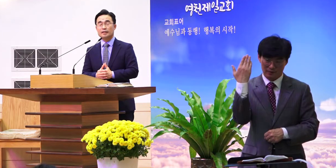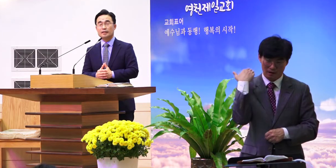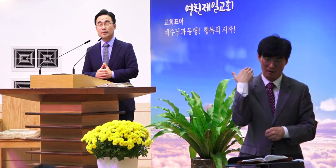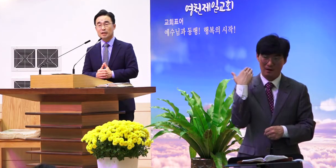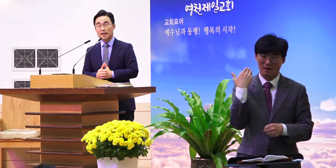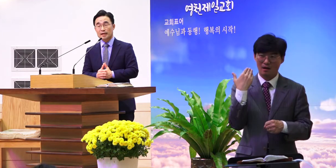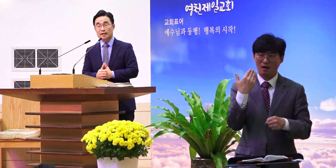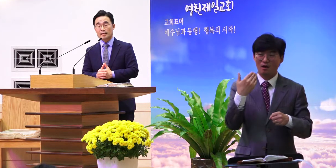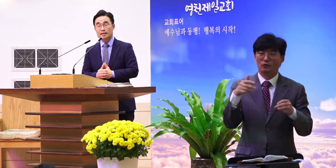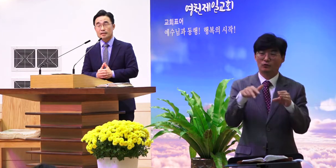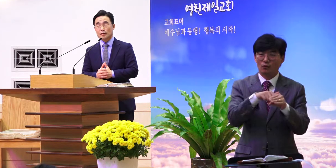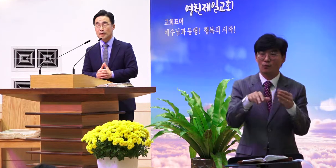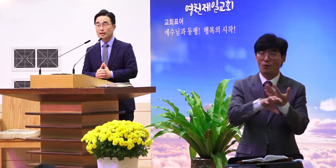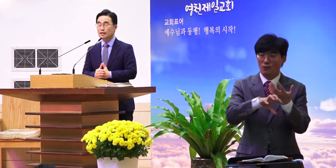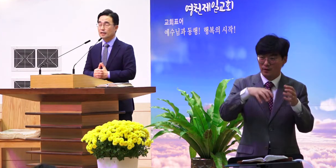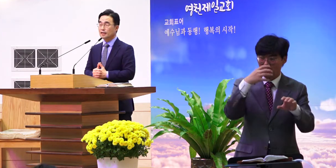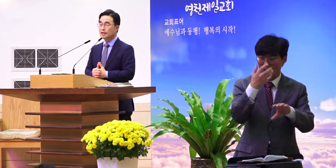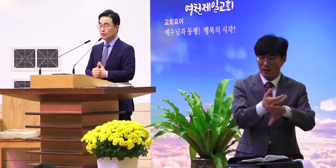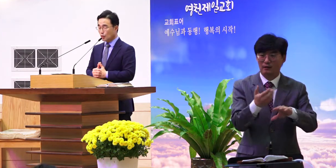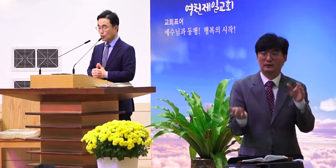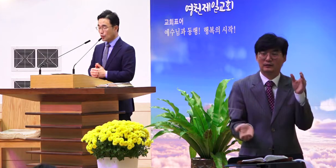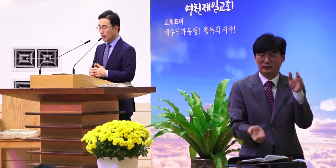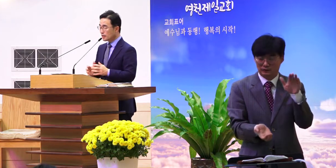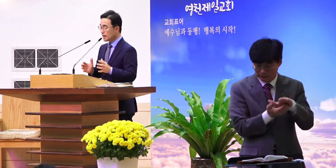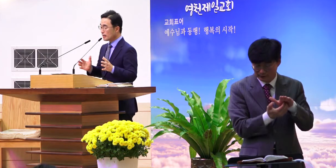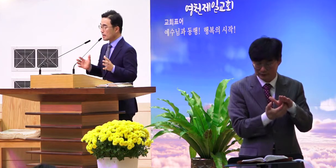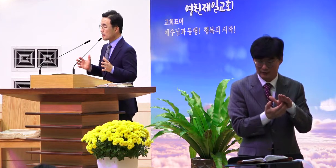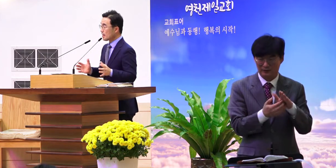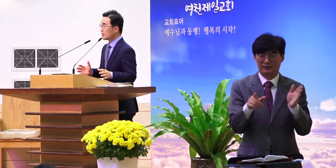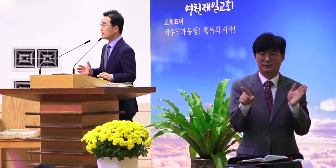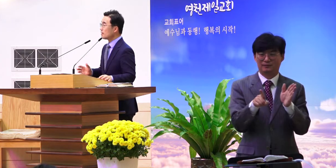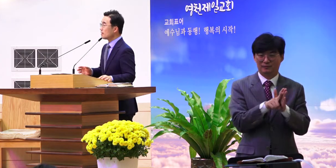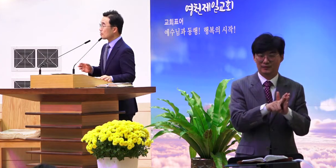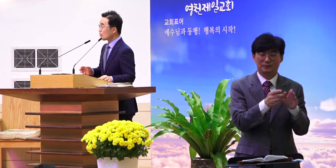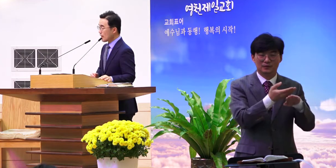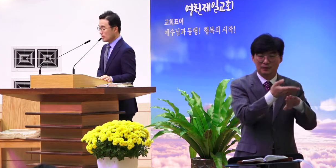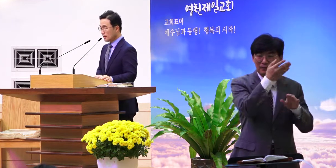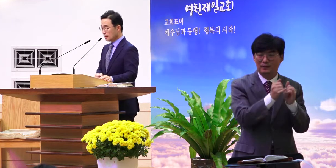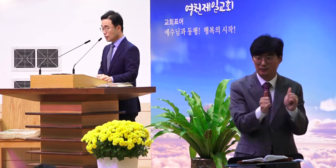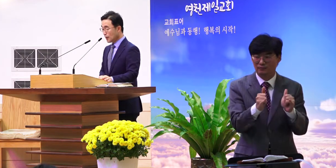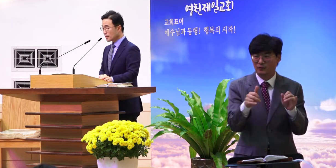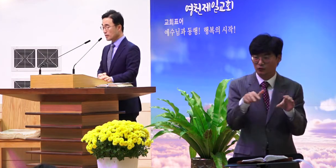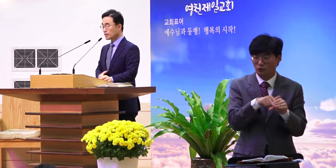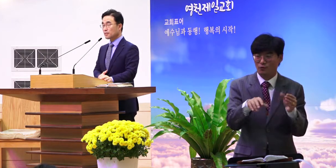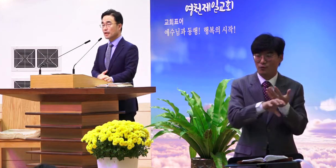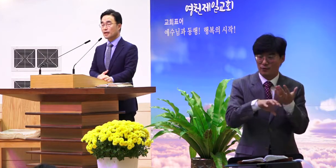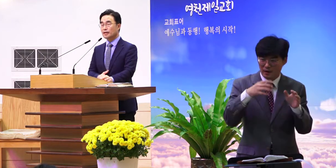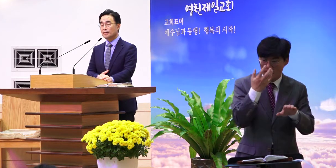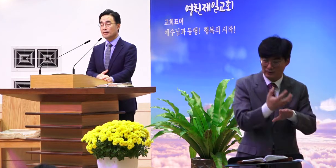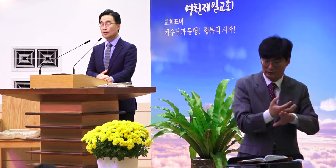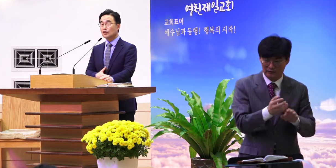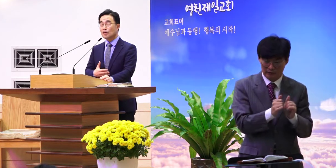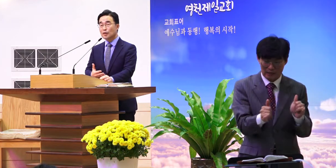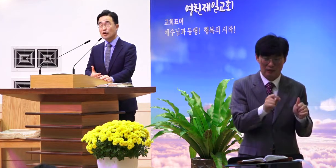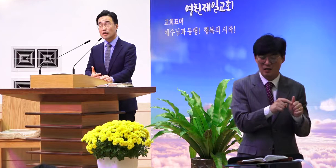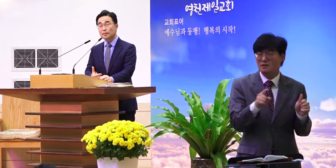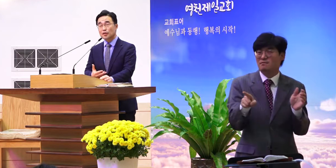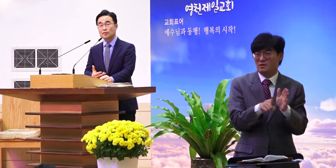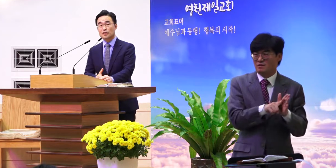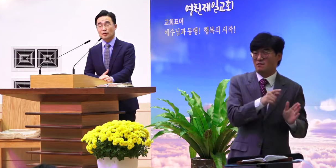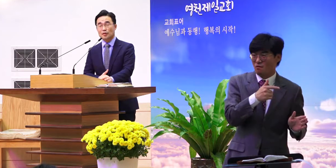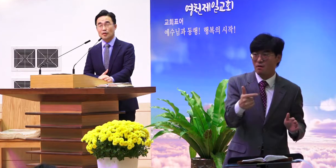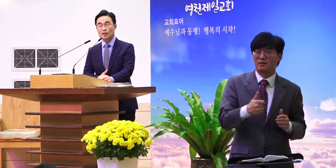이루어내었던 믿음의 선배들, 종교개혁자들의 신앙은 정말 특별했을 것입니다. 어떤